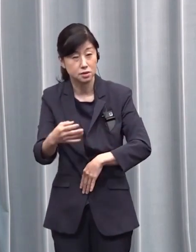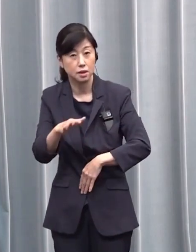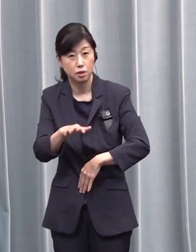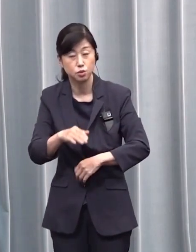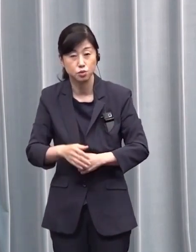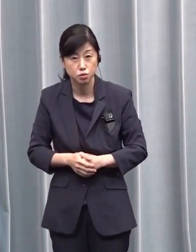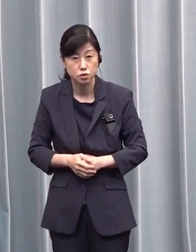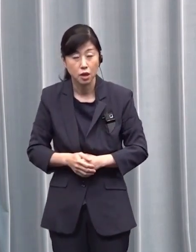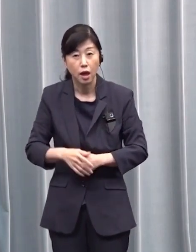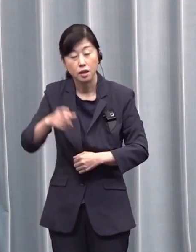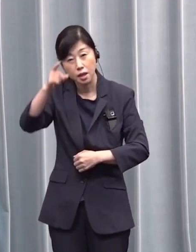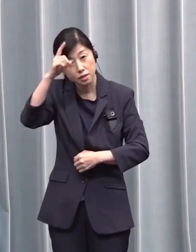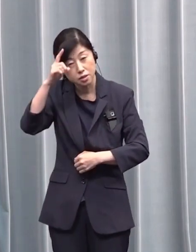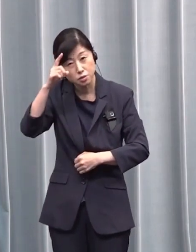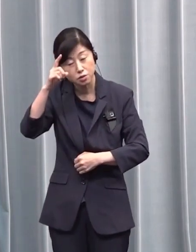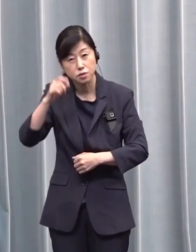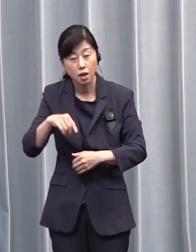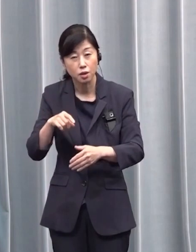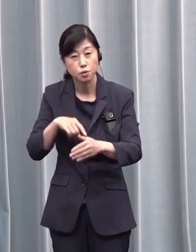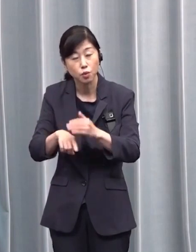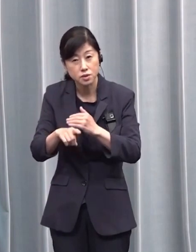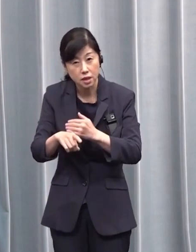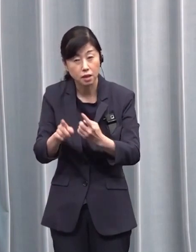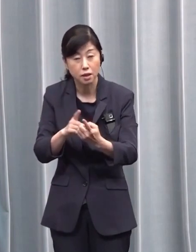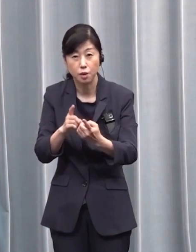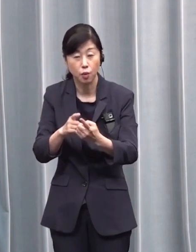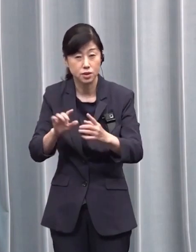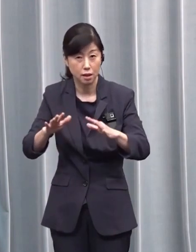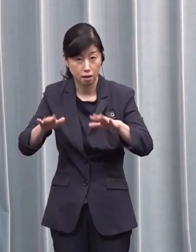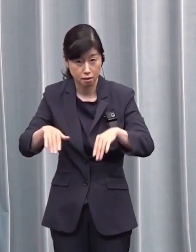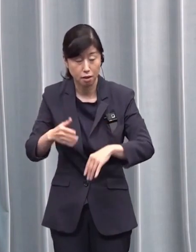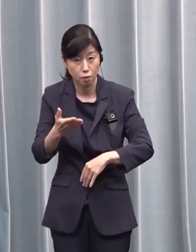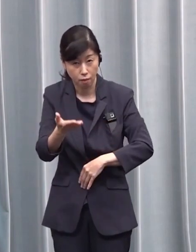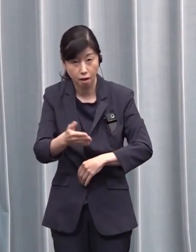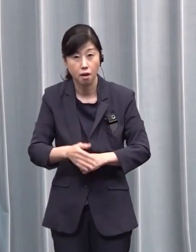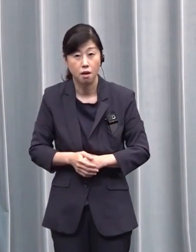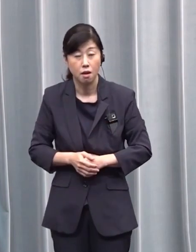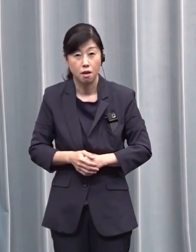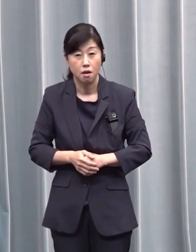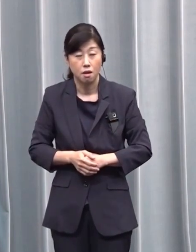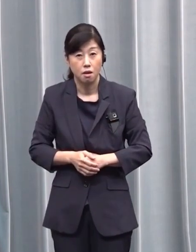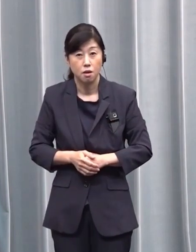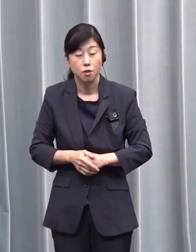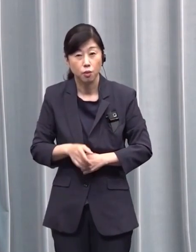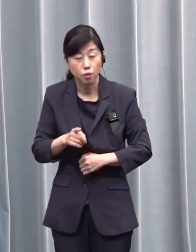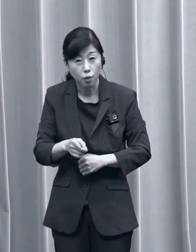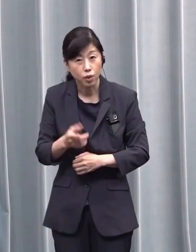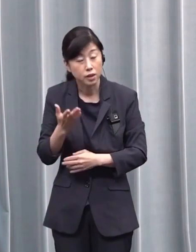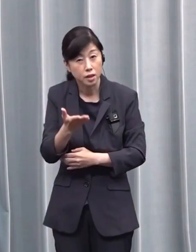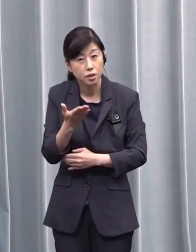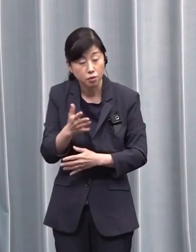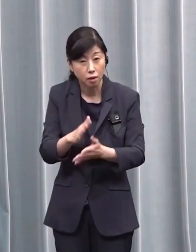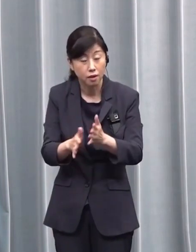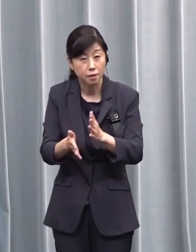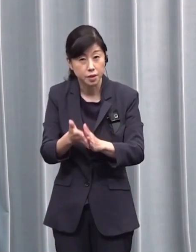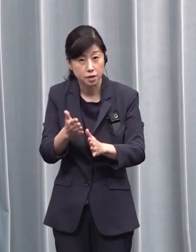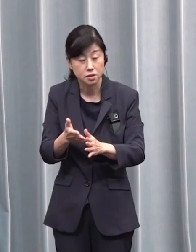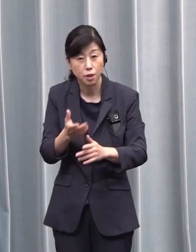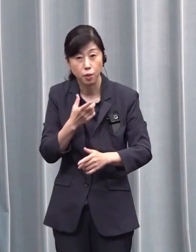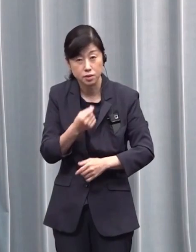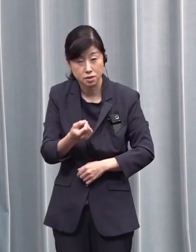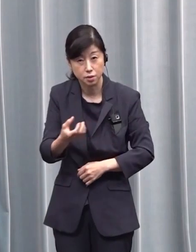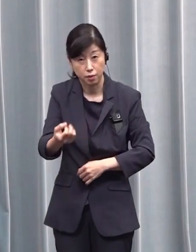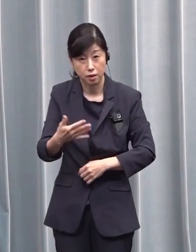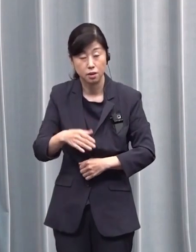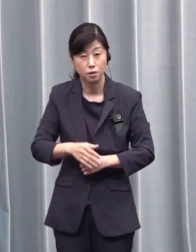がですね、なぜこれをやらなかったということを含めて、この調査報告書をもとにヒアリングをしてほしいというお話をされています。これにどういうふ